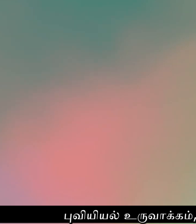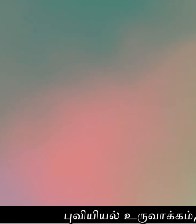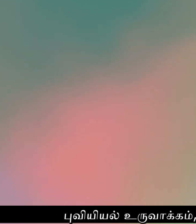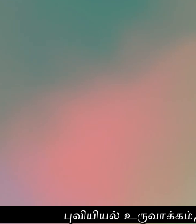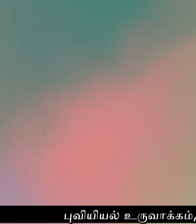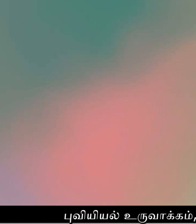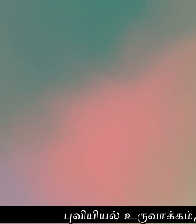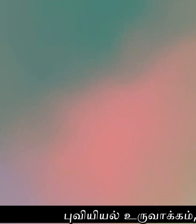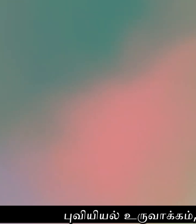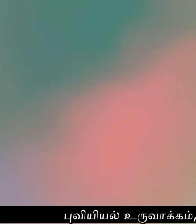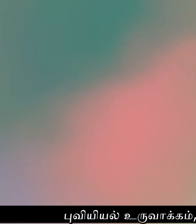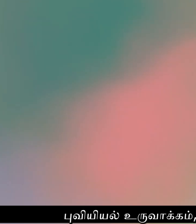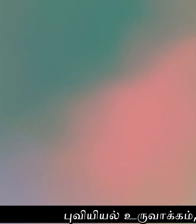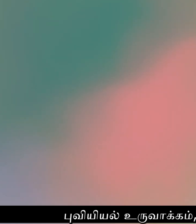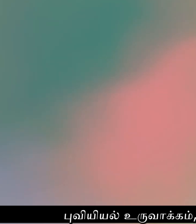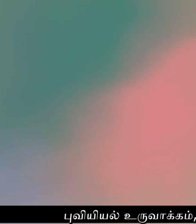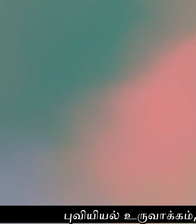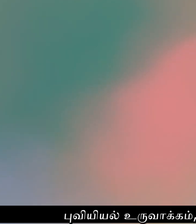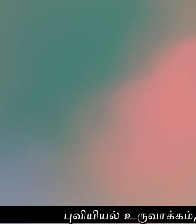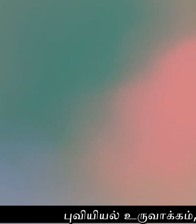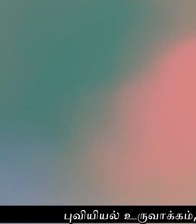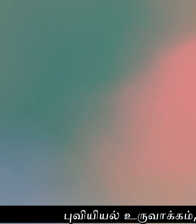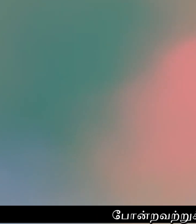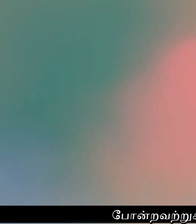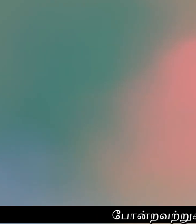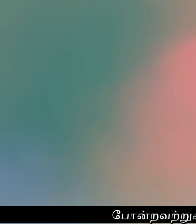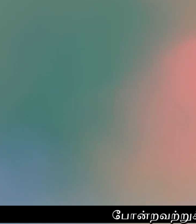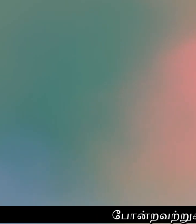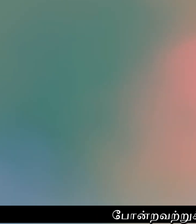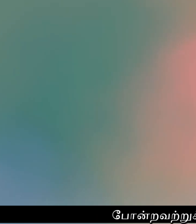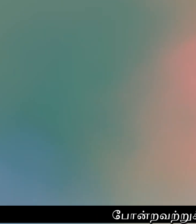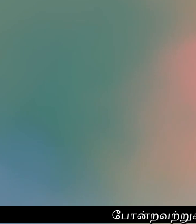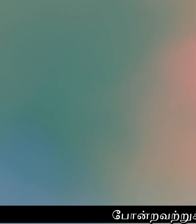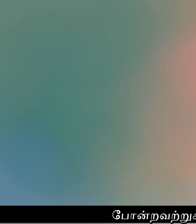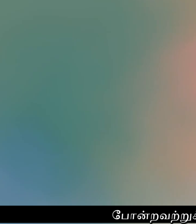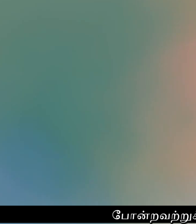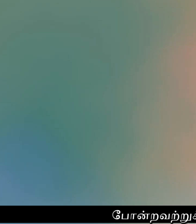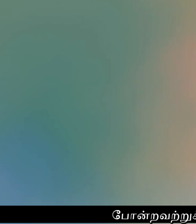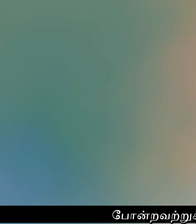குறிப்பாக கிணறுகள், நீரூற்றுகள் போன்றவற்றுக்கு நீரை வழங்கும் ஒன்று.